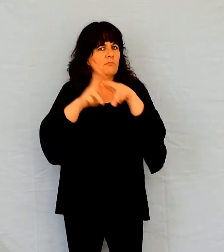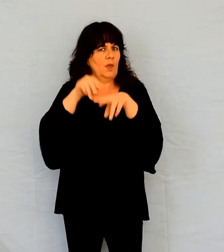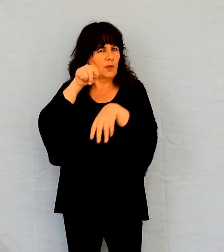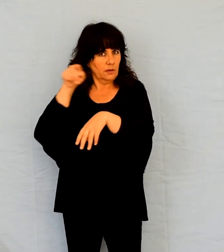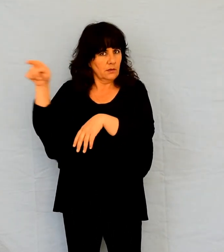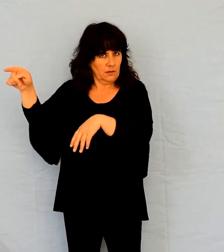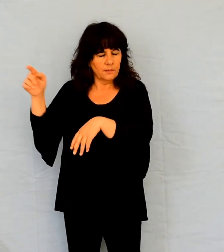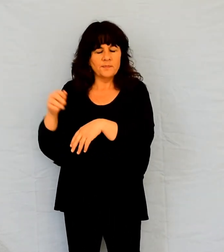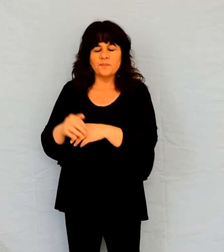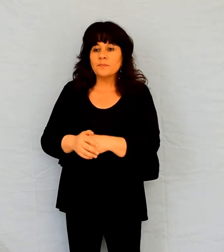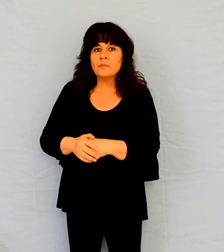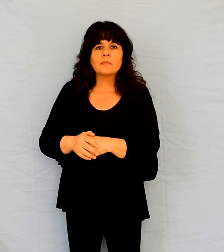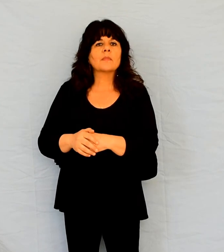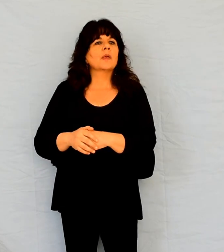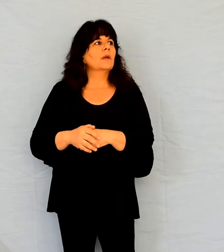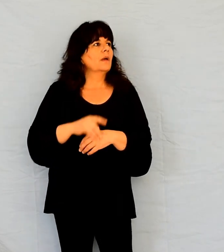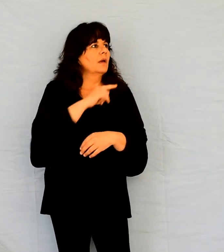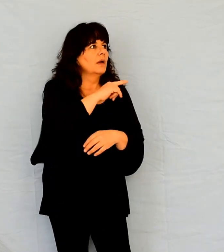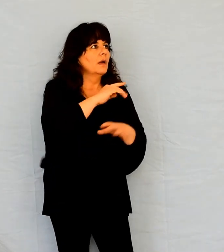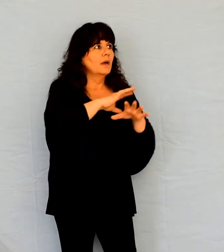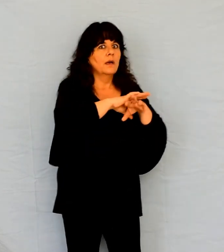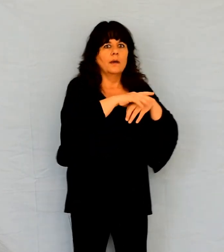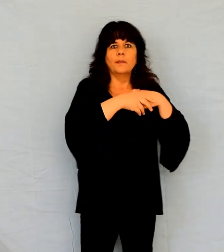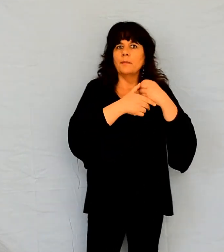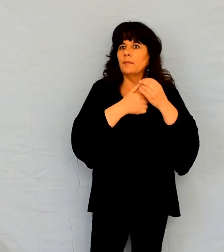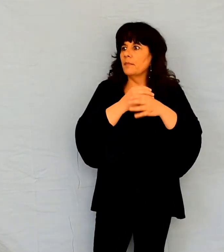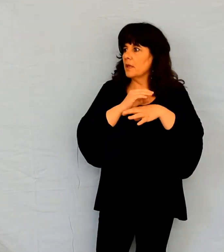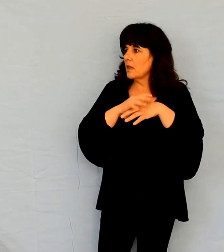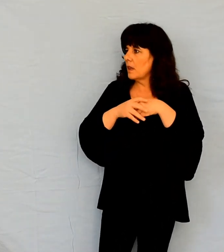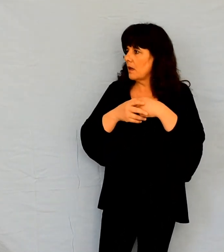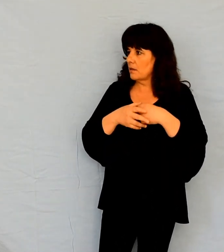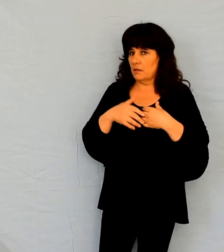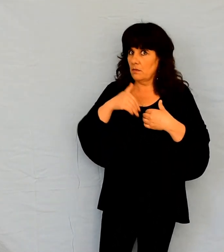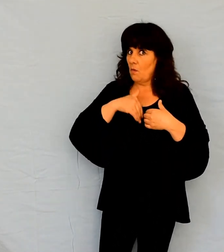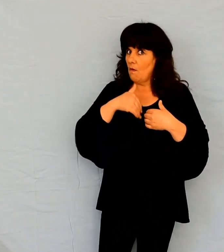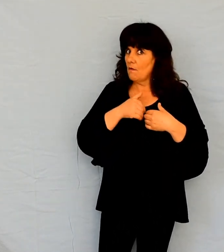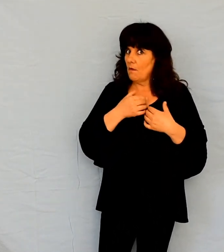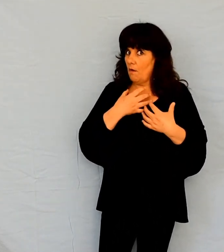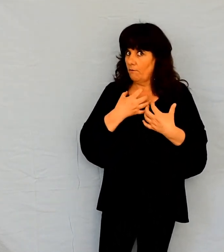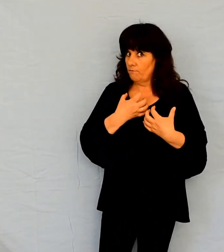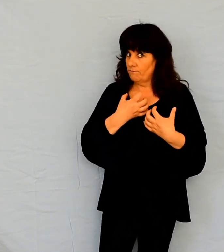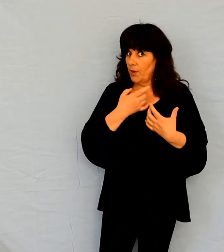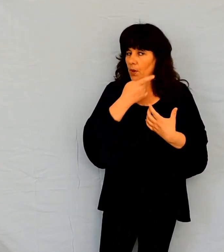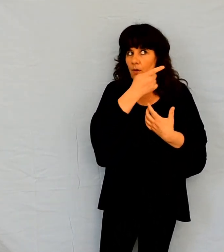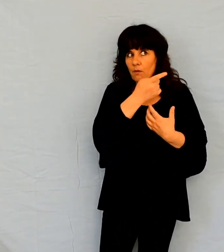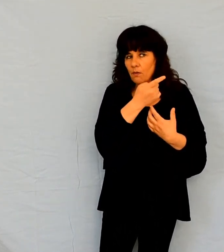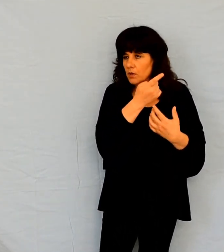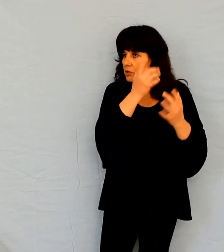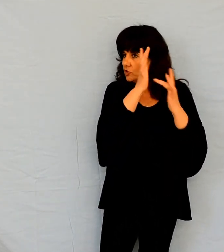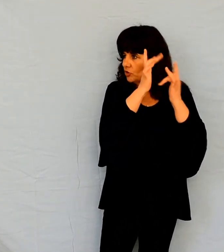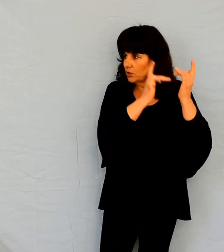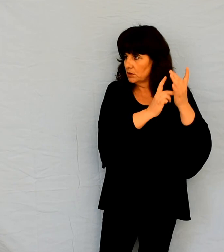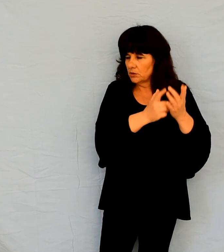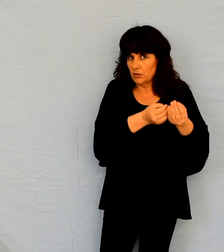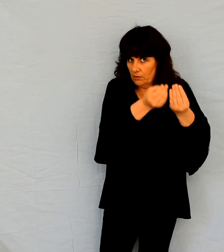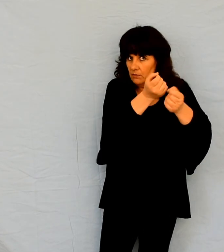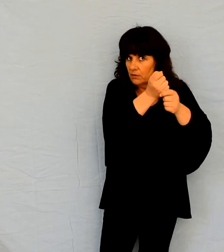Pilate, dans son désir de relâcher Jésus, leur adressa de nouveau la parole, mais